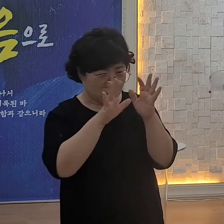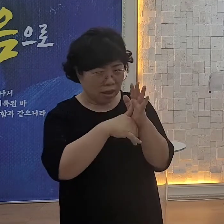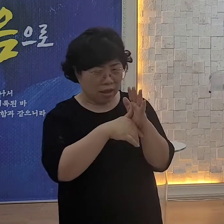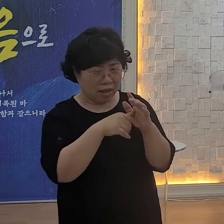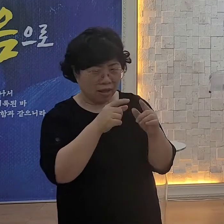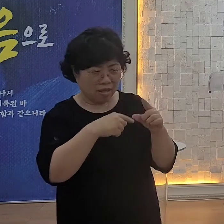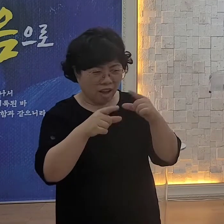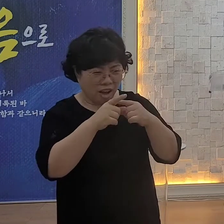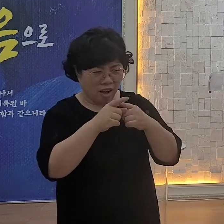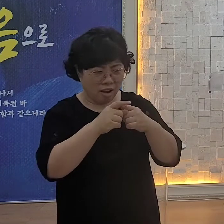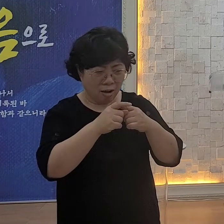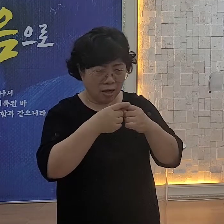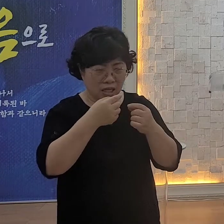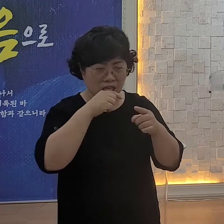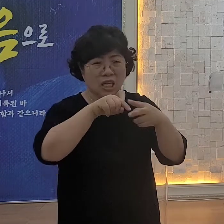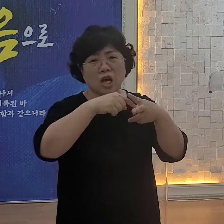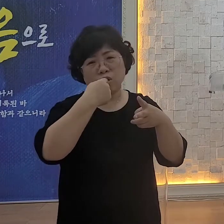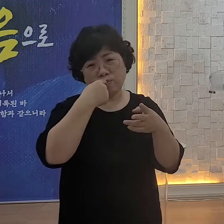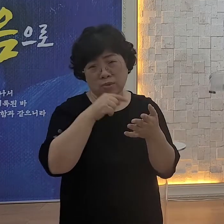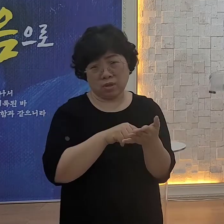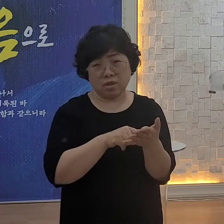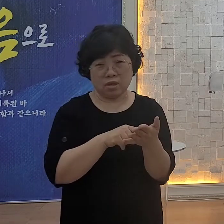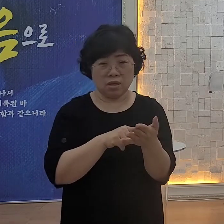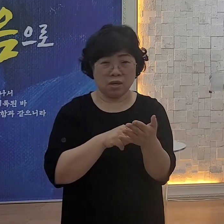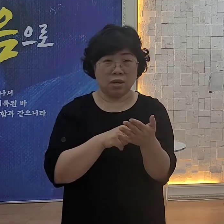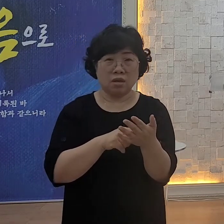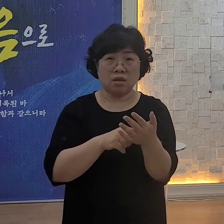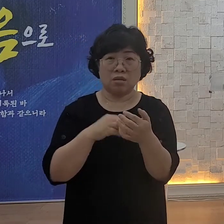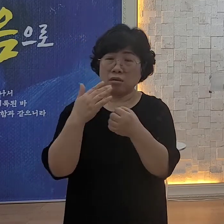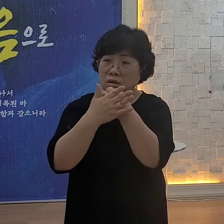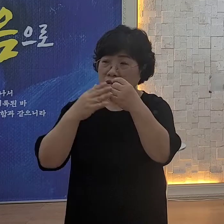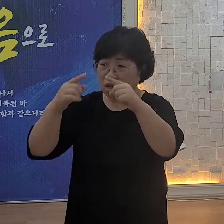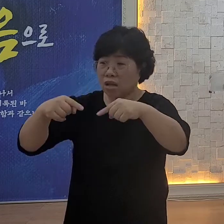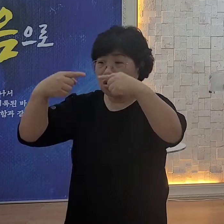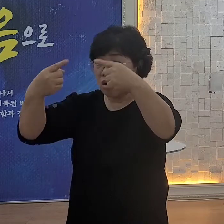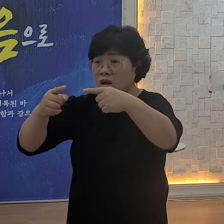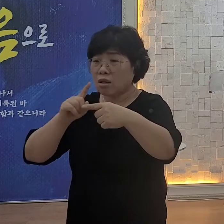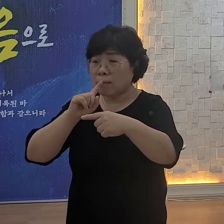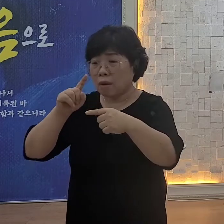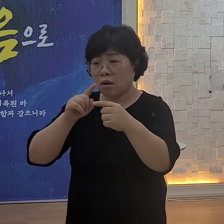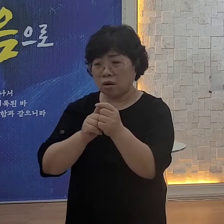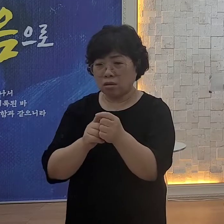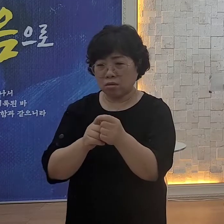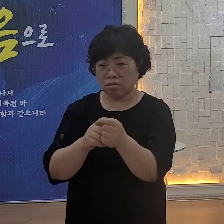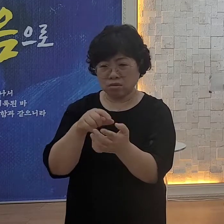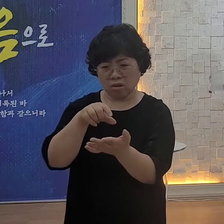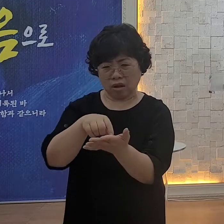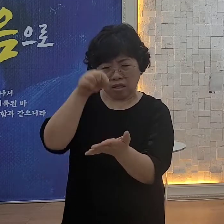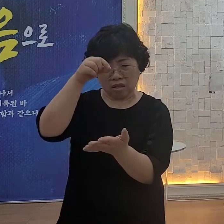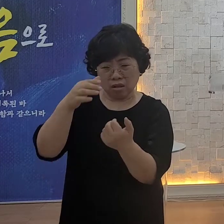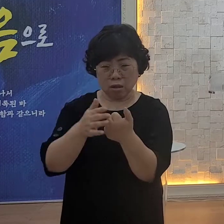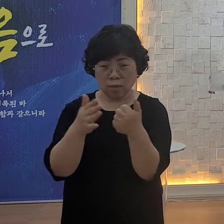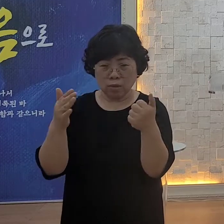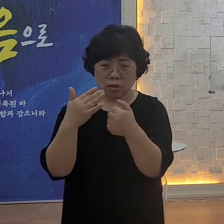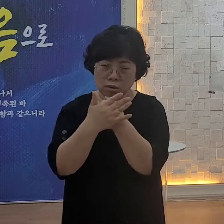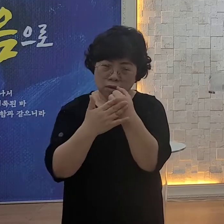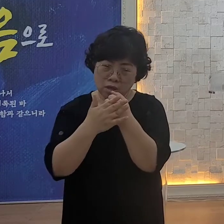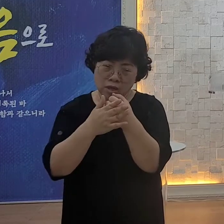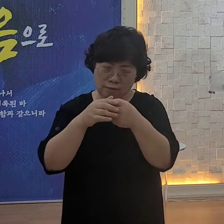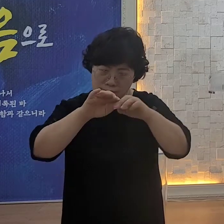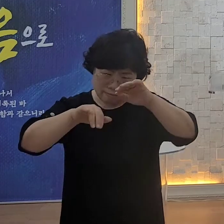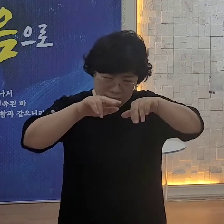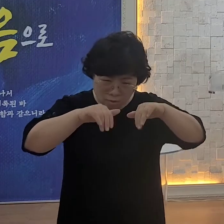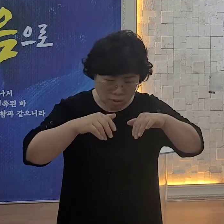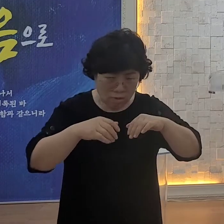은혜에 들어간다라는 이 말이 사실은 그 모든 의미를 많이 감소시켜 놨어요. 진짜 최고의